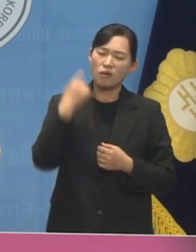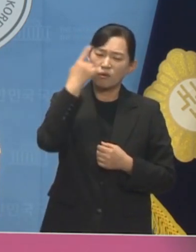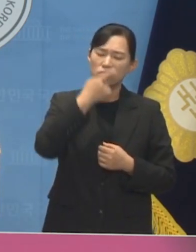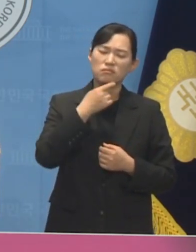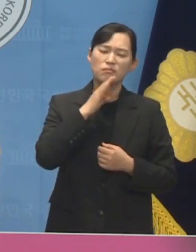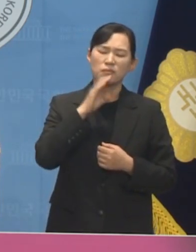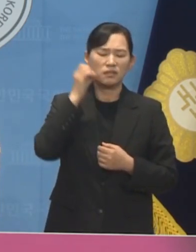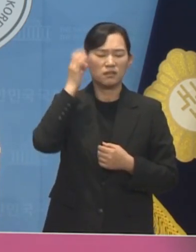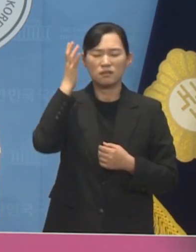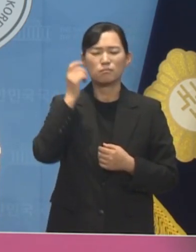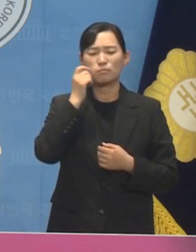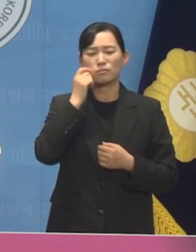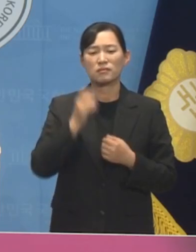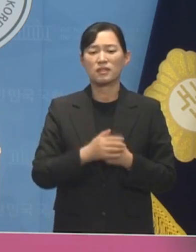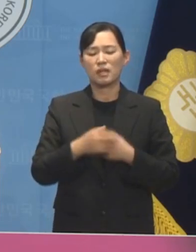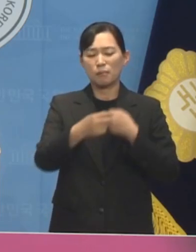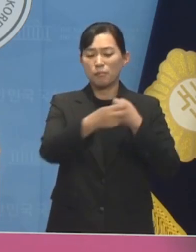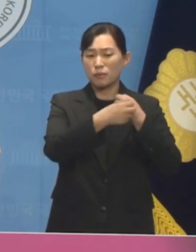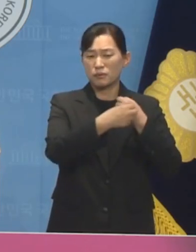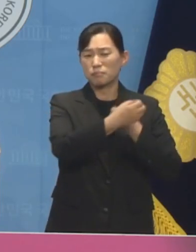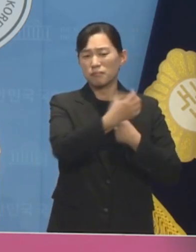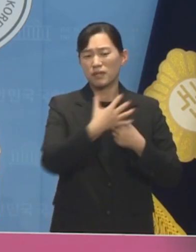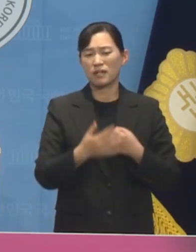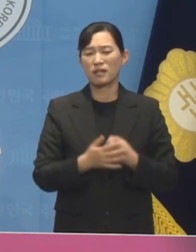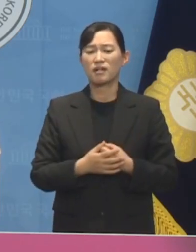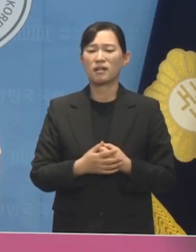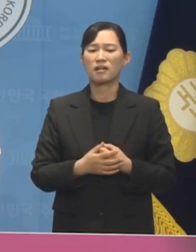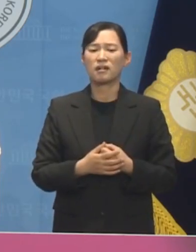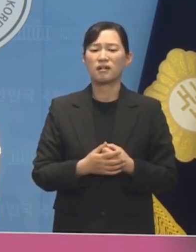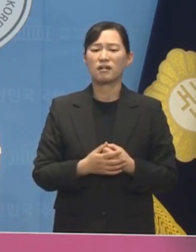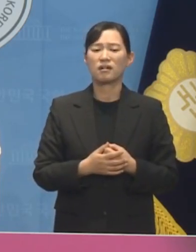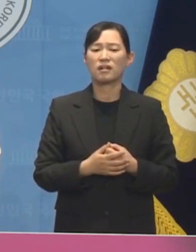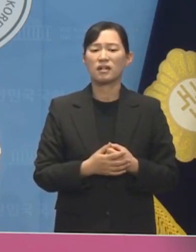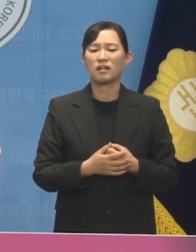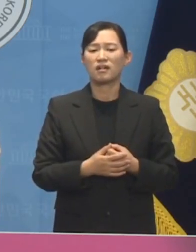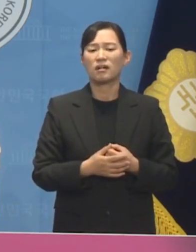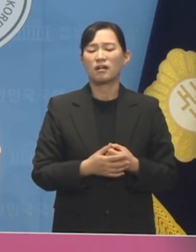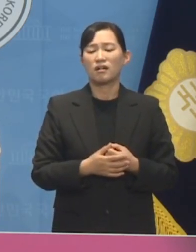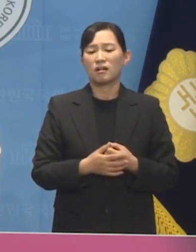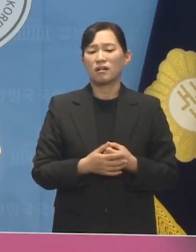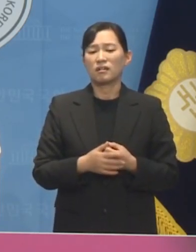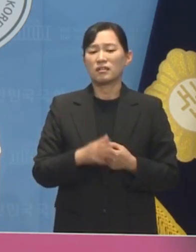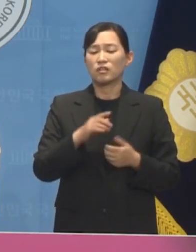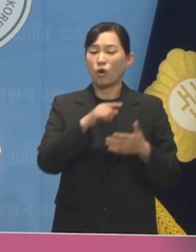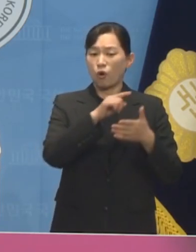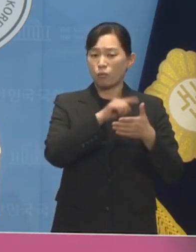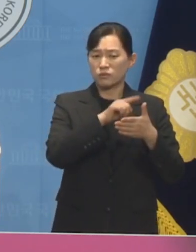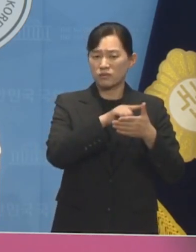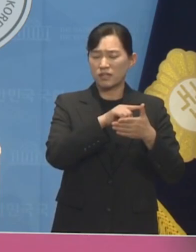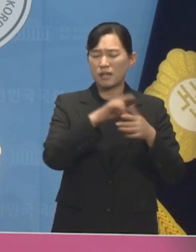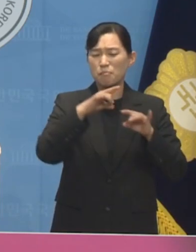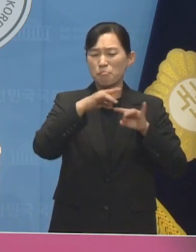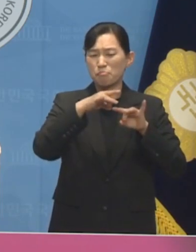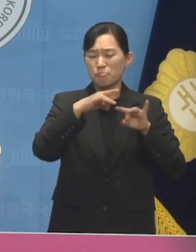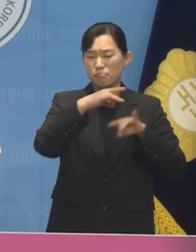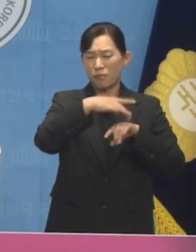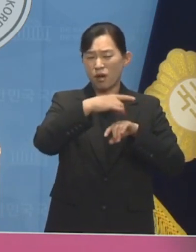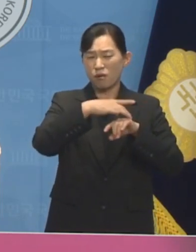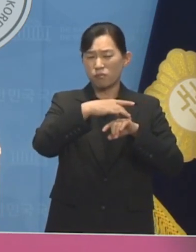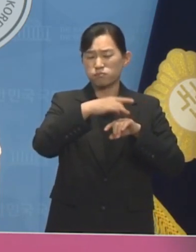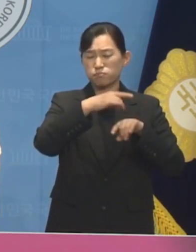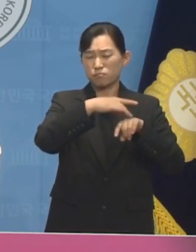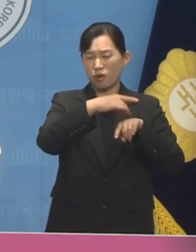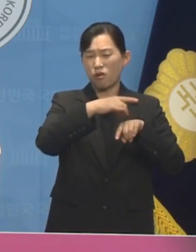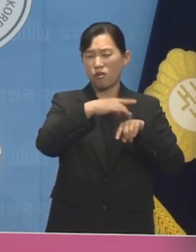수가 없습니다. 병원에서 말합니다. 방아쇠 수지 증후군으로 수술을 하라고. 엄지손가락 연골이 닳고 닳아서 손가락이